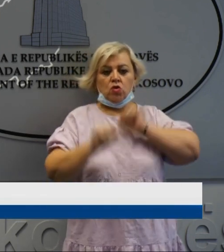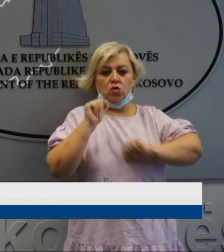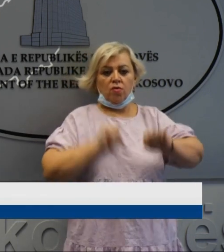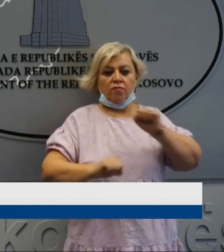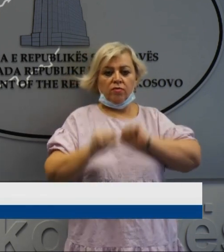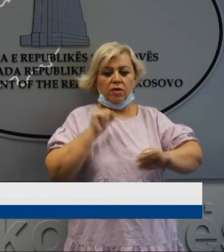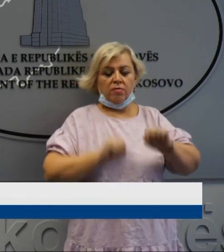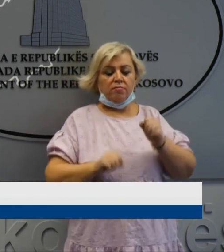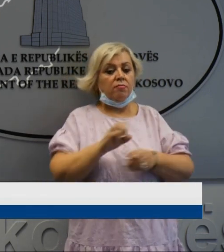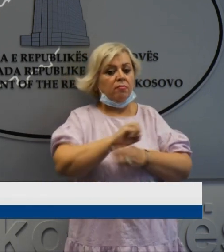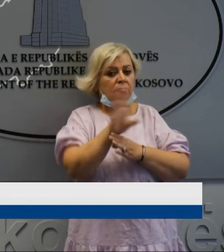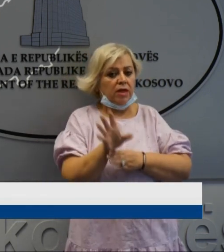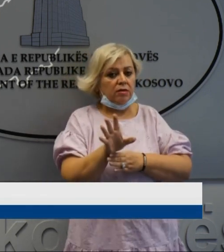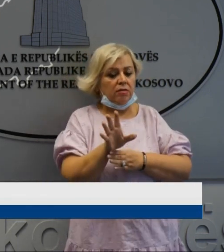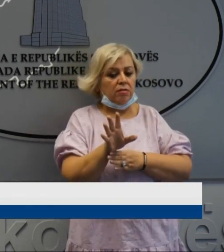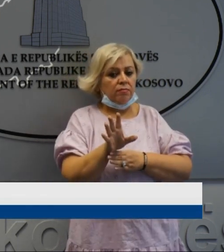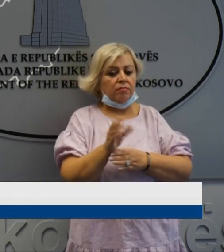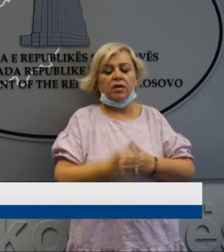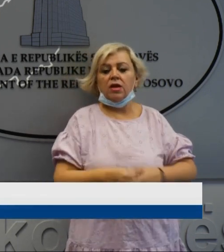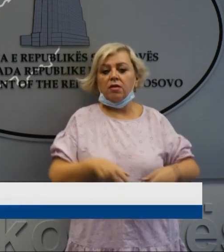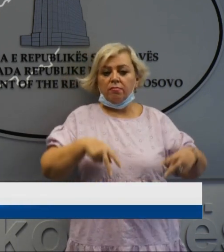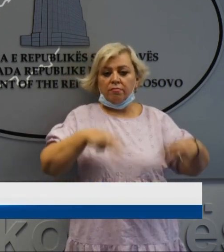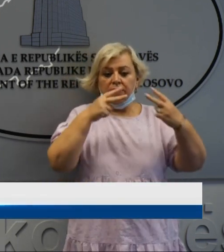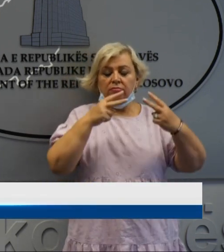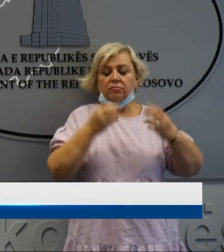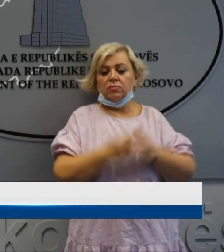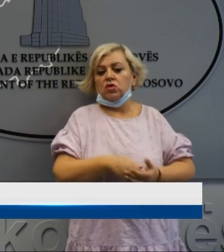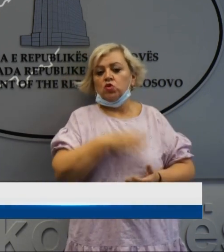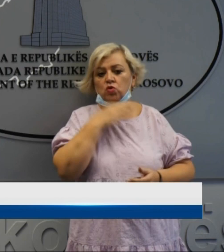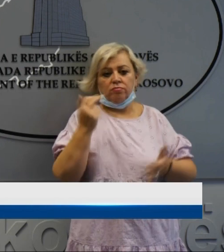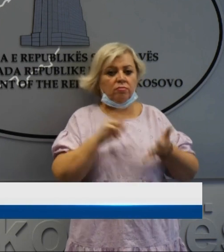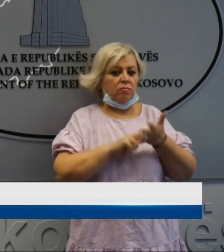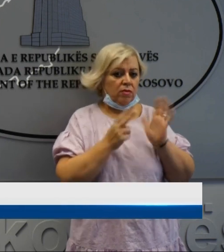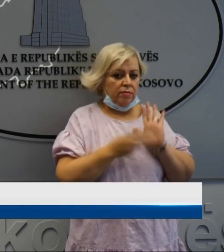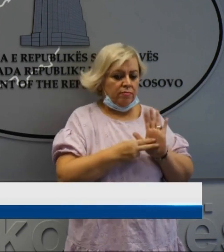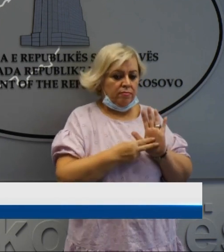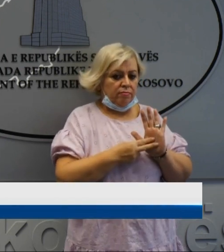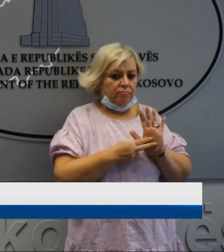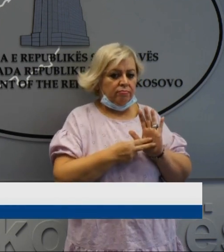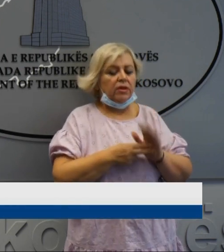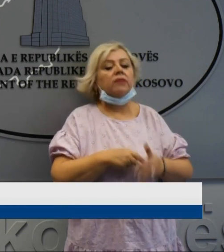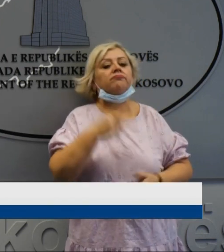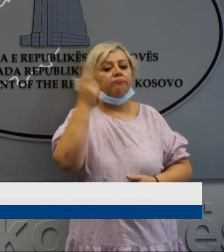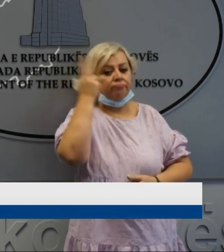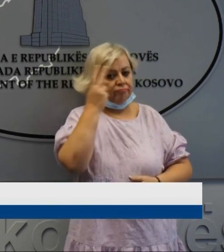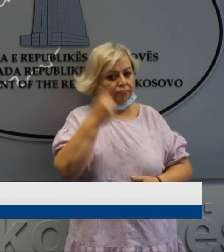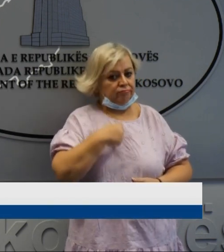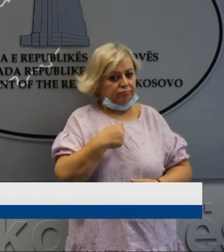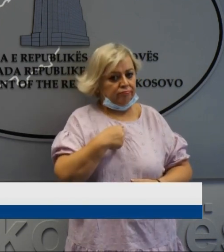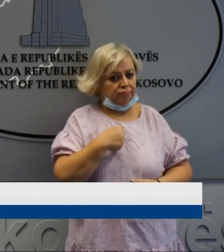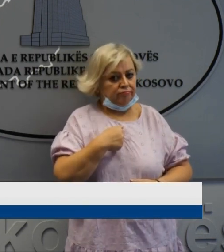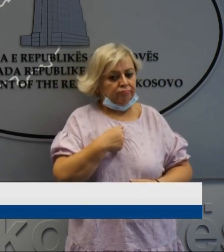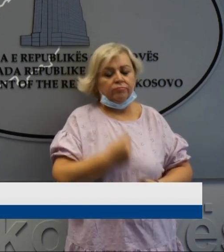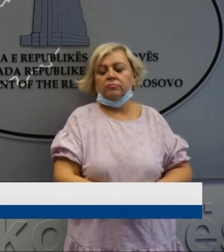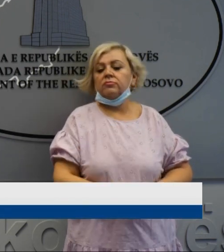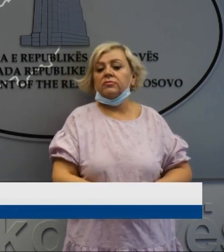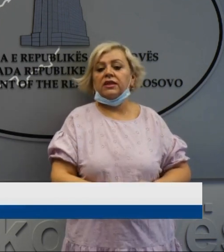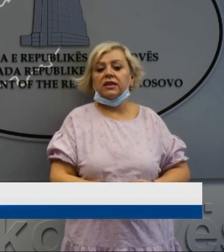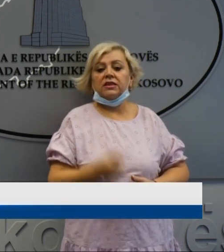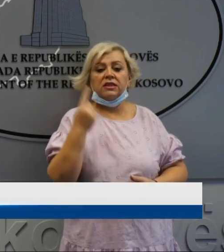e pandemisë, janë përballur në teren me shumë sfida të cilet ne i mirë kuptojmë, në se cilin